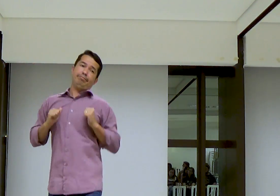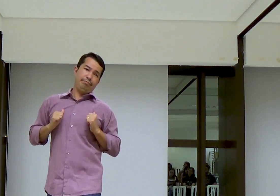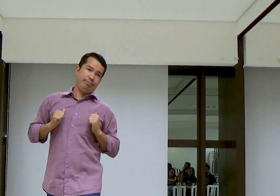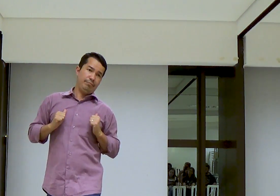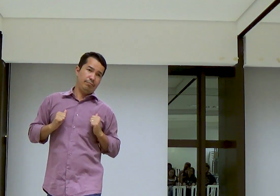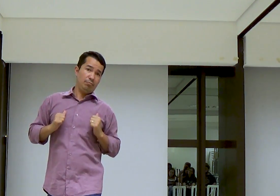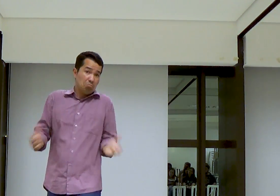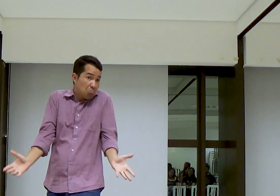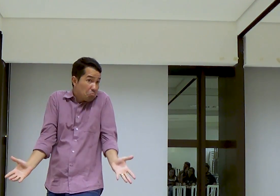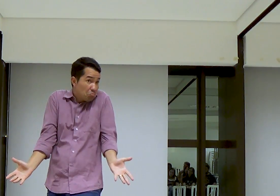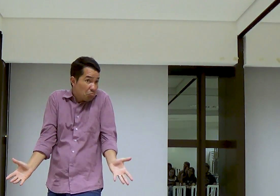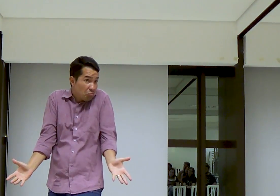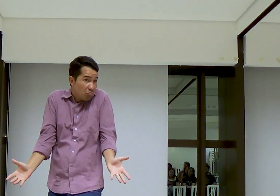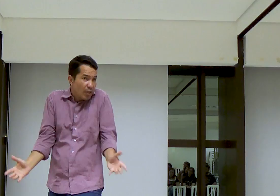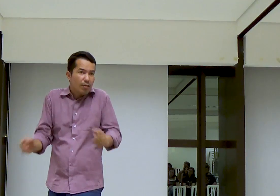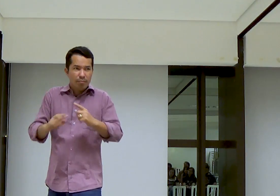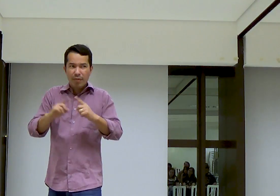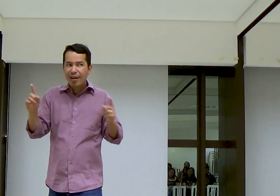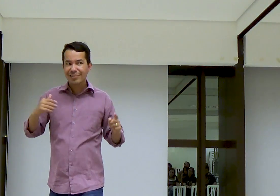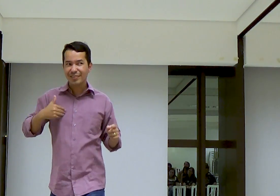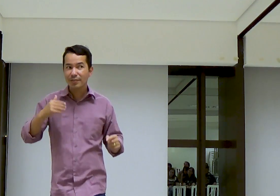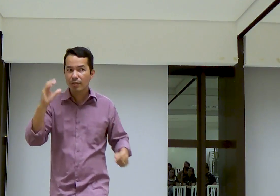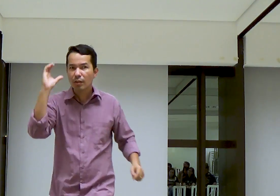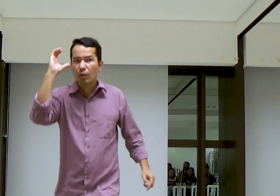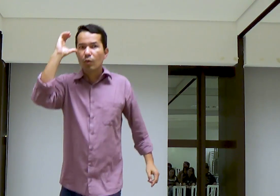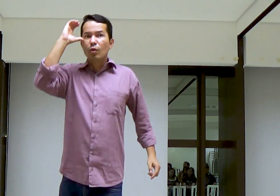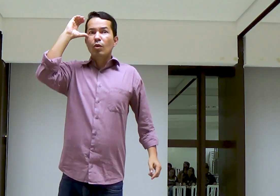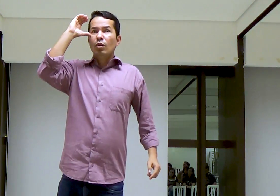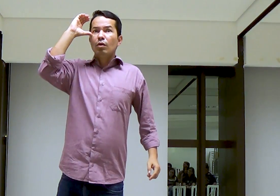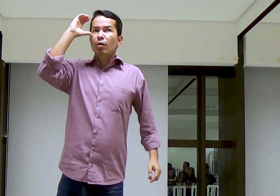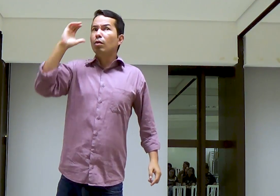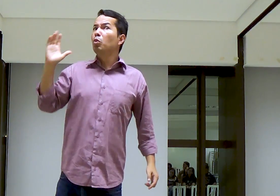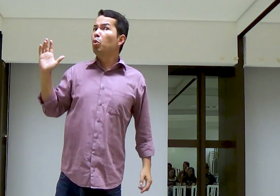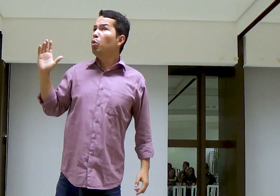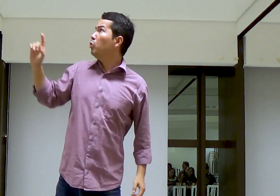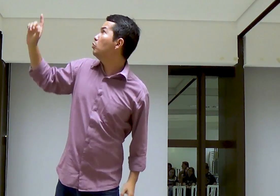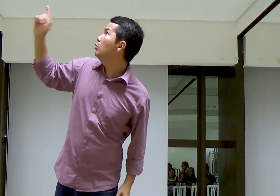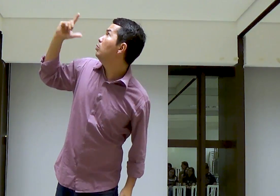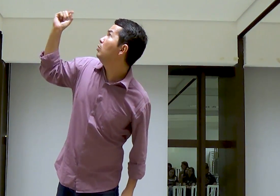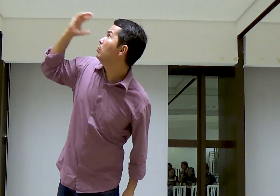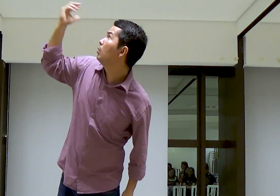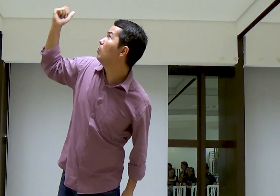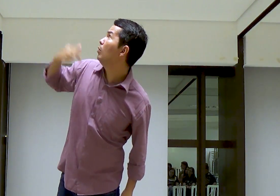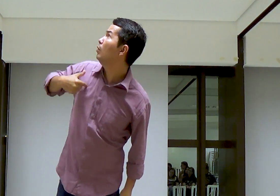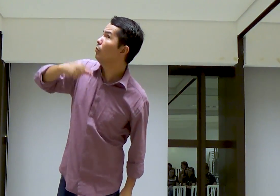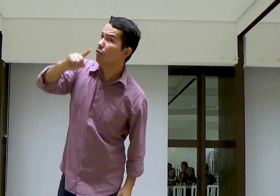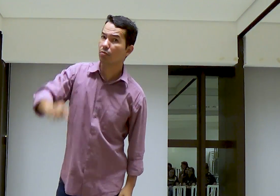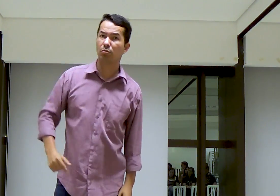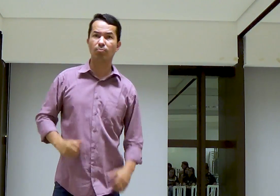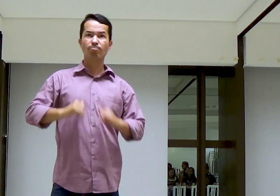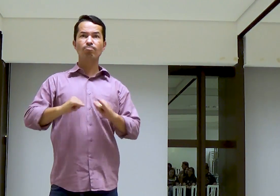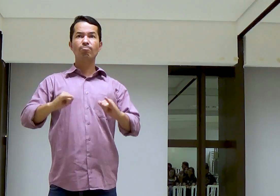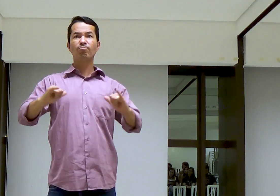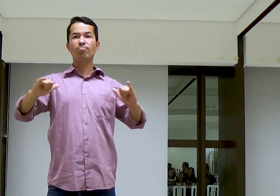obedeço, o que adianta? Mas se eu tenho a consciência de que Deus me escolheu, me chamou, e eu